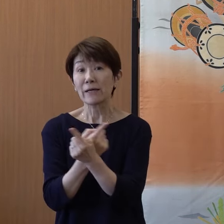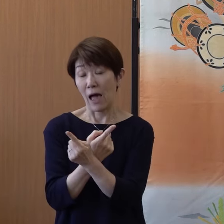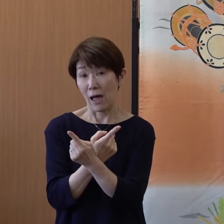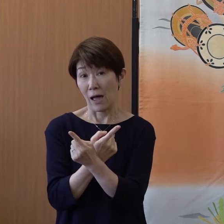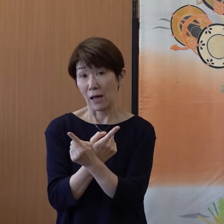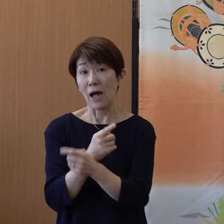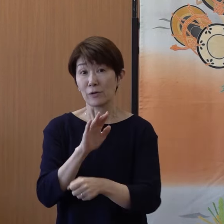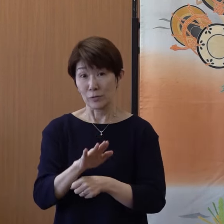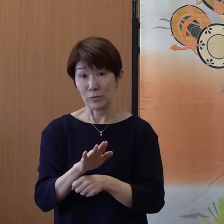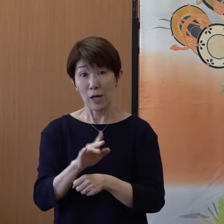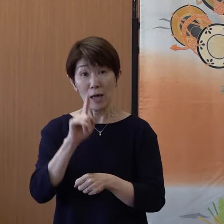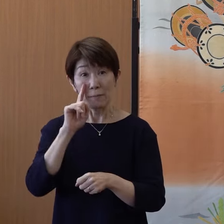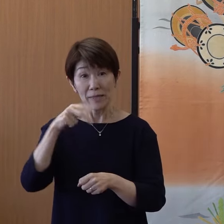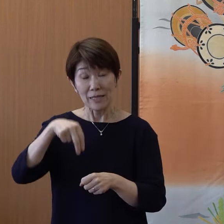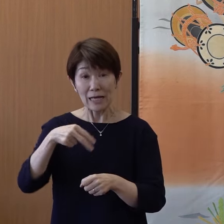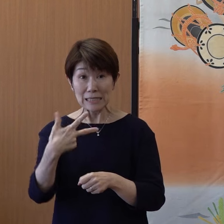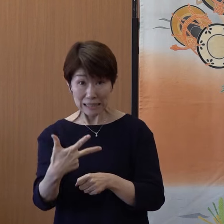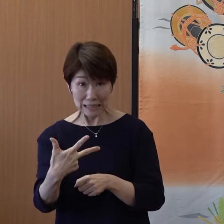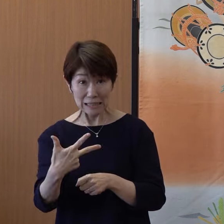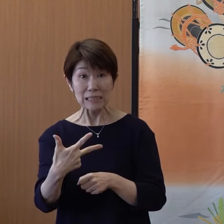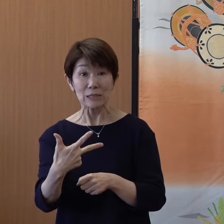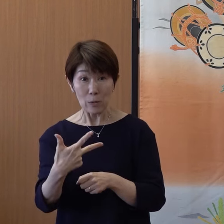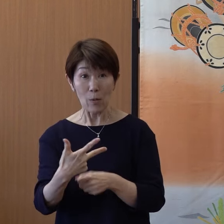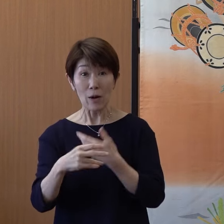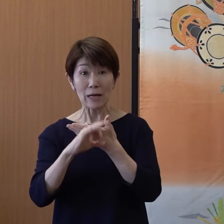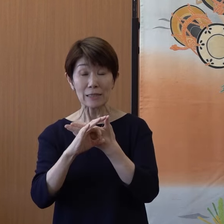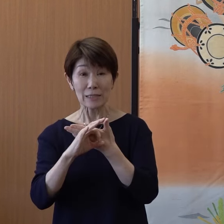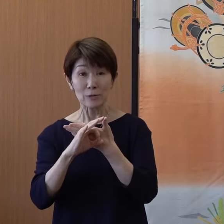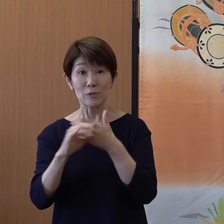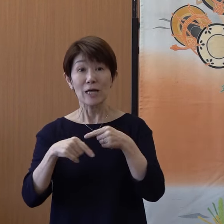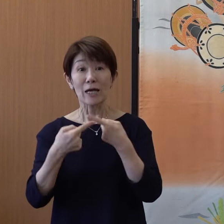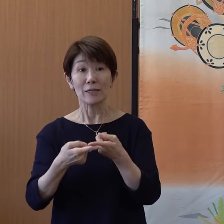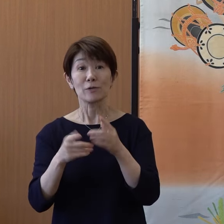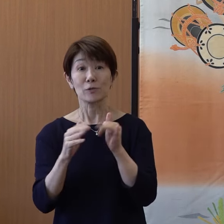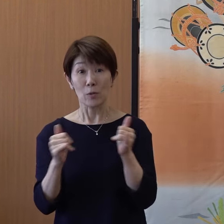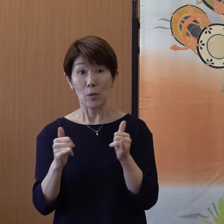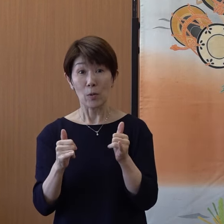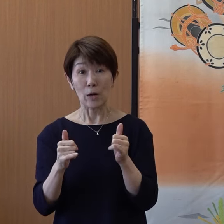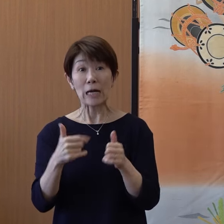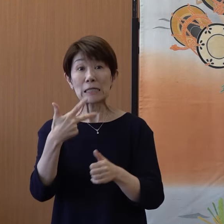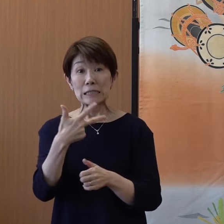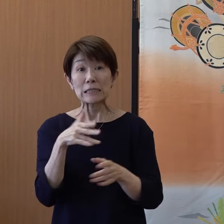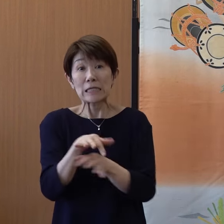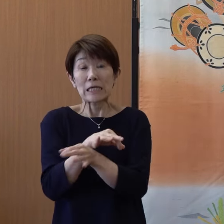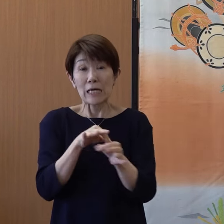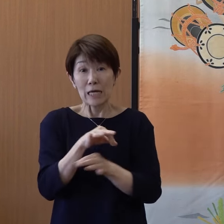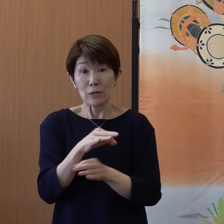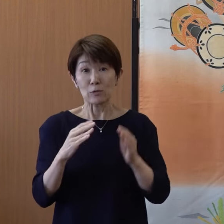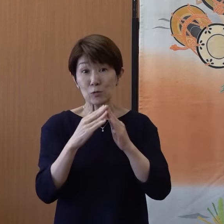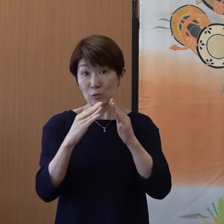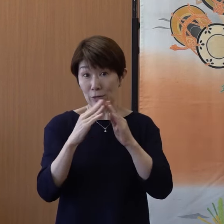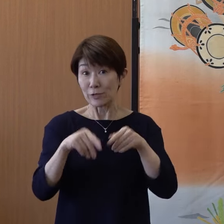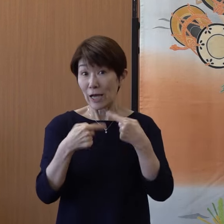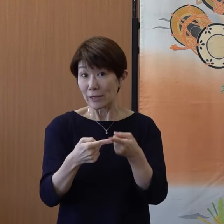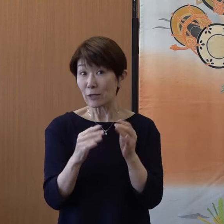し仮設に入られている方、市営住宅に入られている方であったりは分かるんですが、